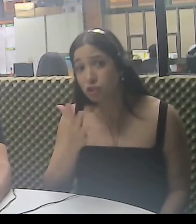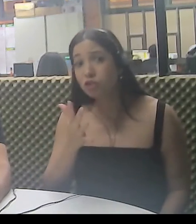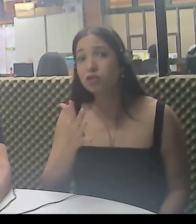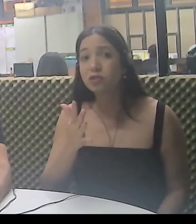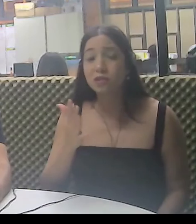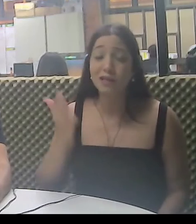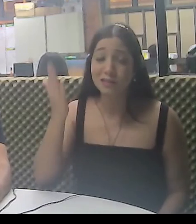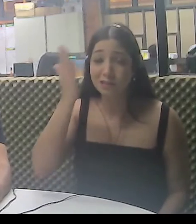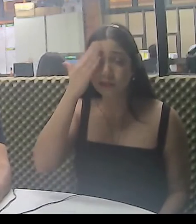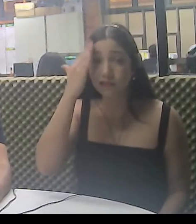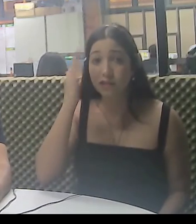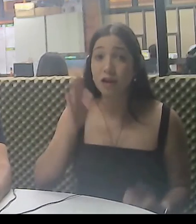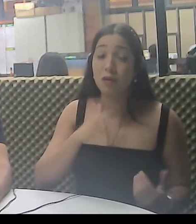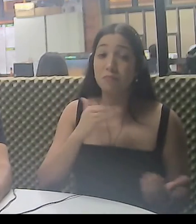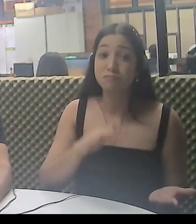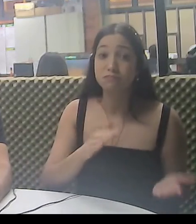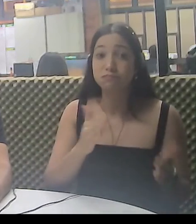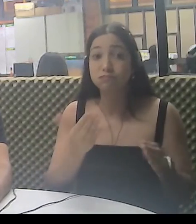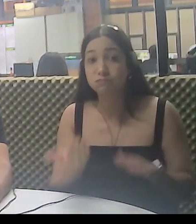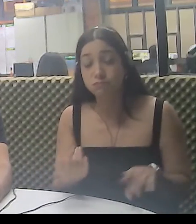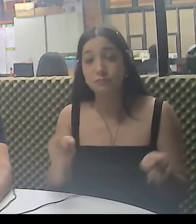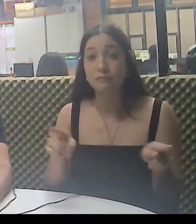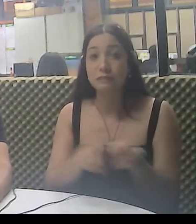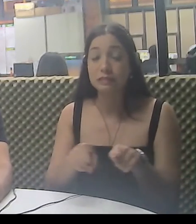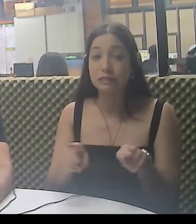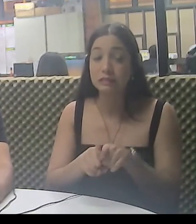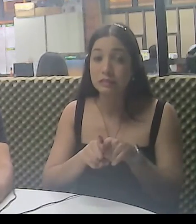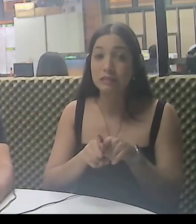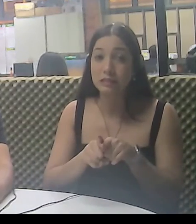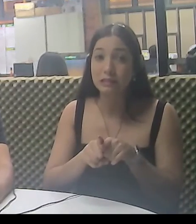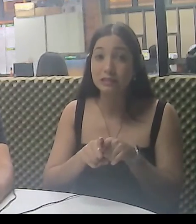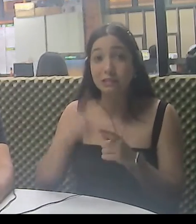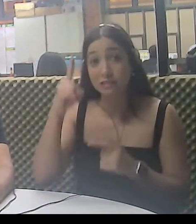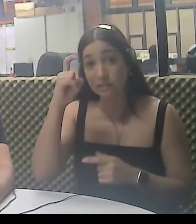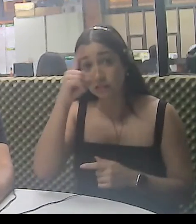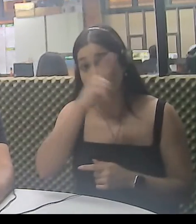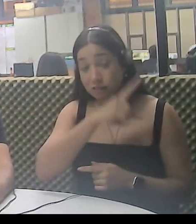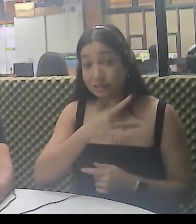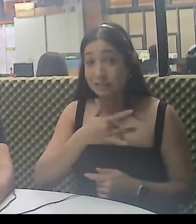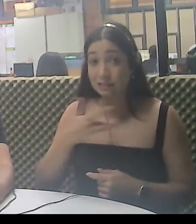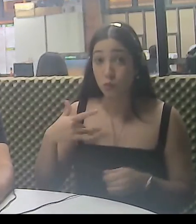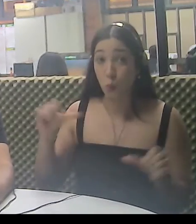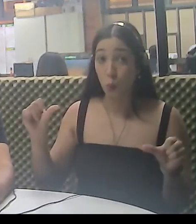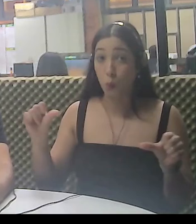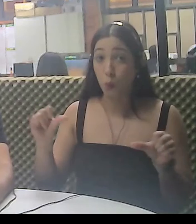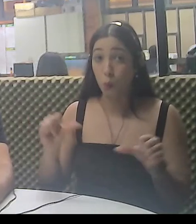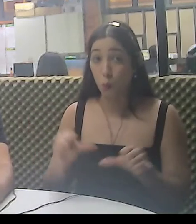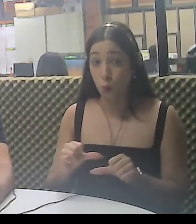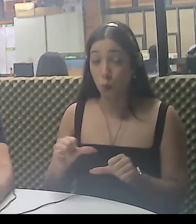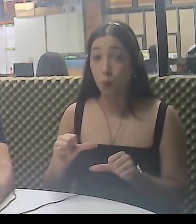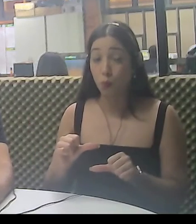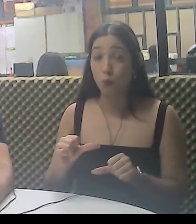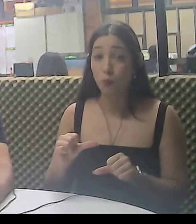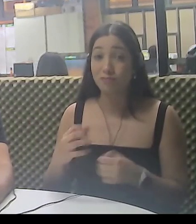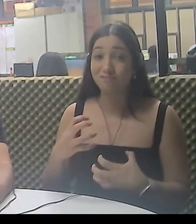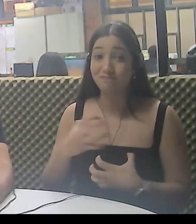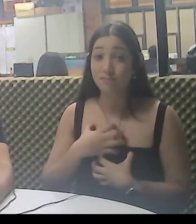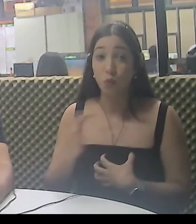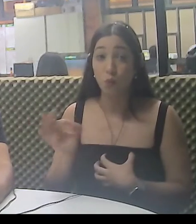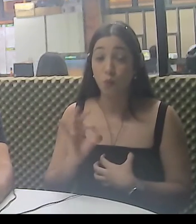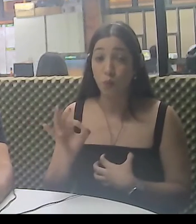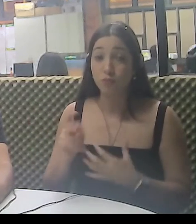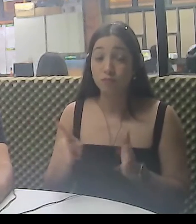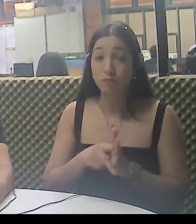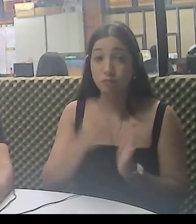registros, infelizmente, de óbito ou até mesmo de complicações em decorrência de casos até assintomáticos